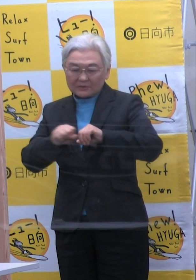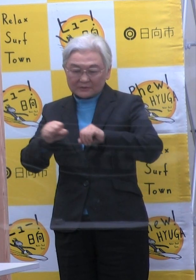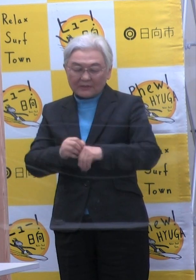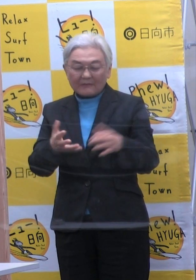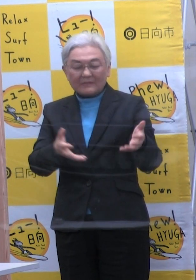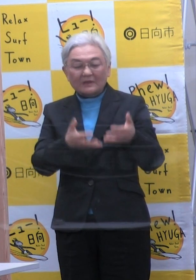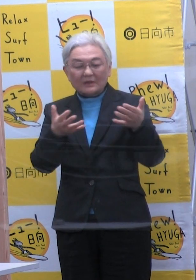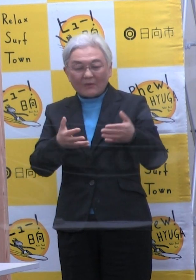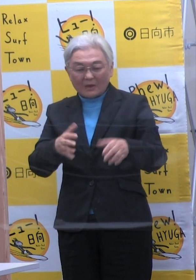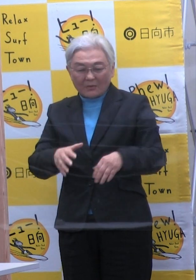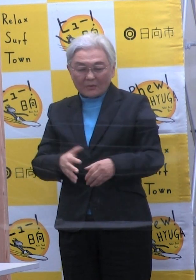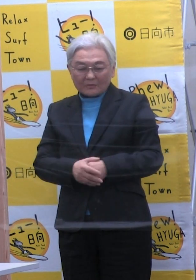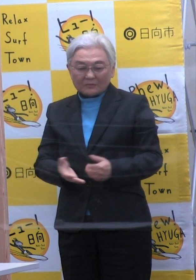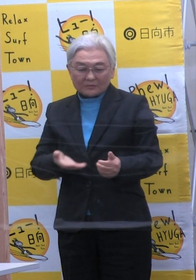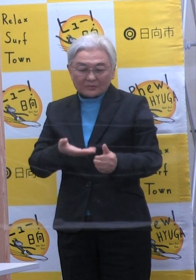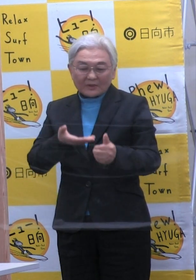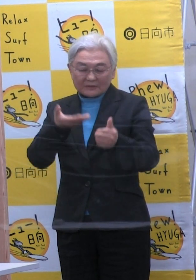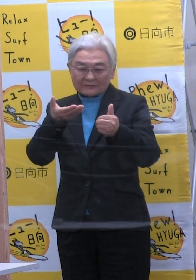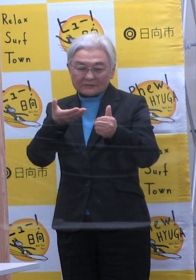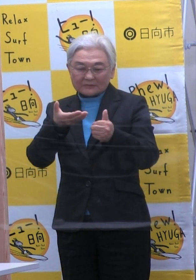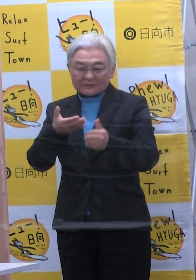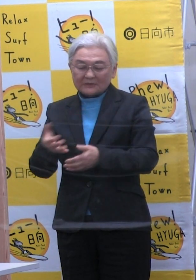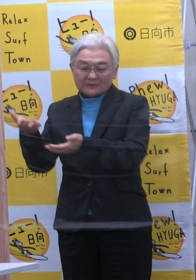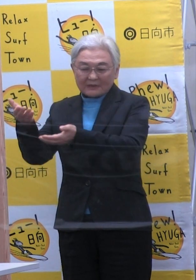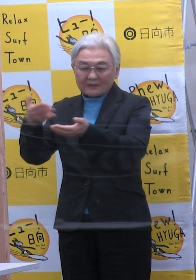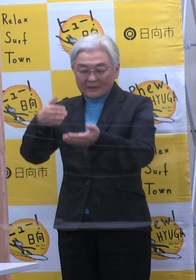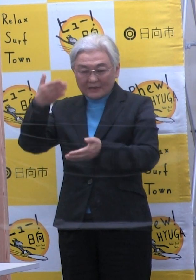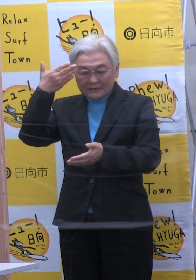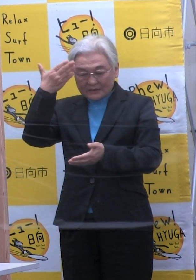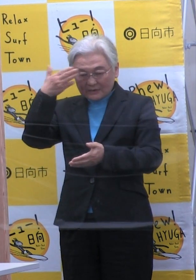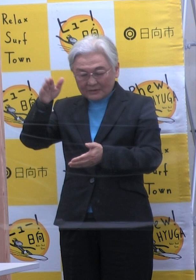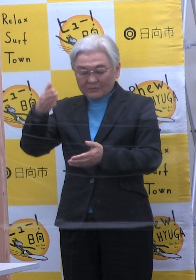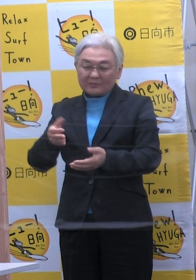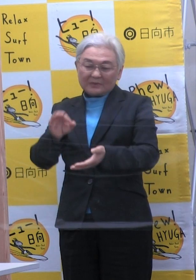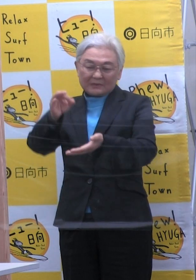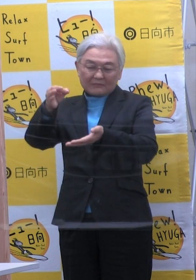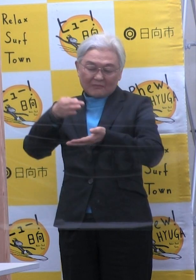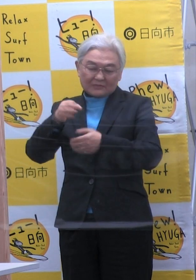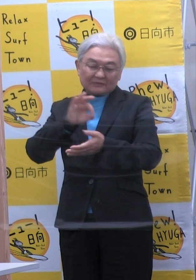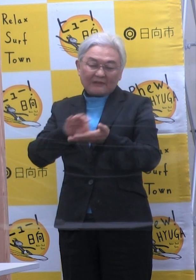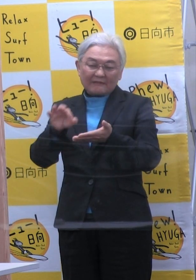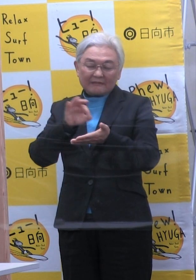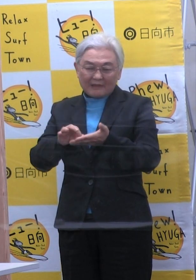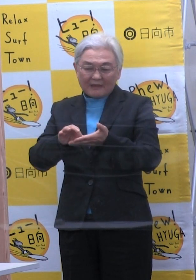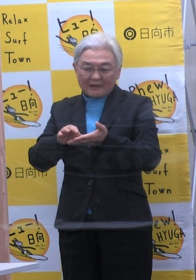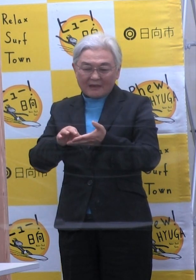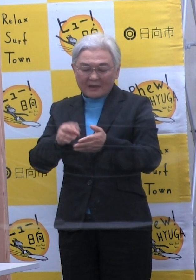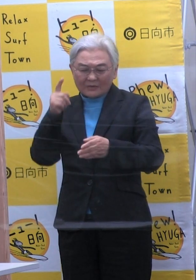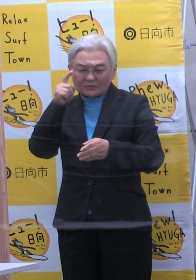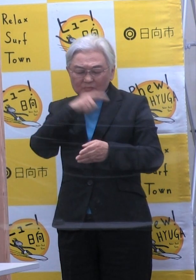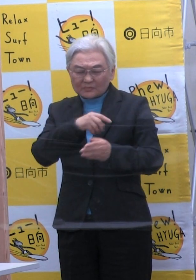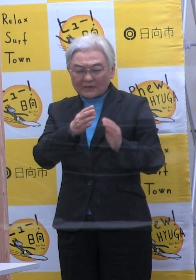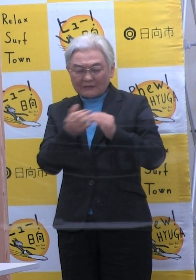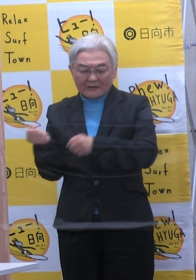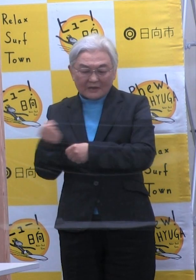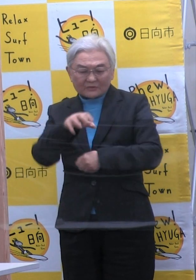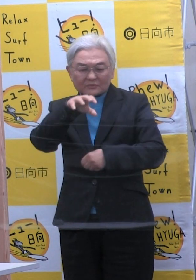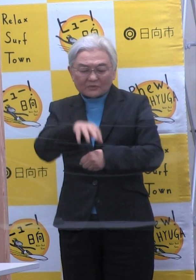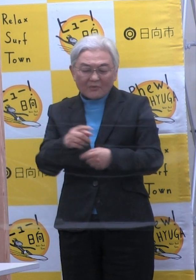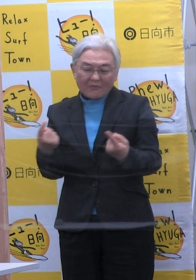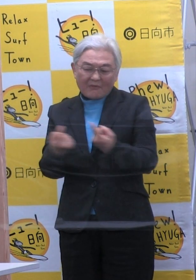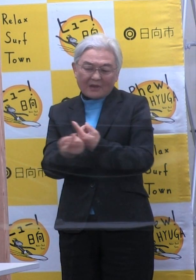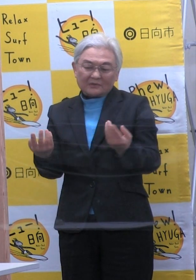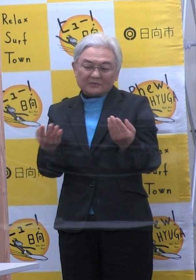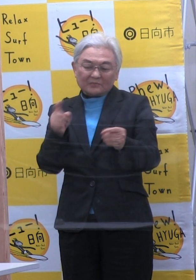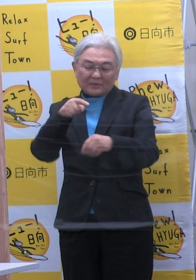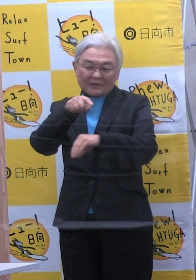済回復の取り組みとして、いただいた寄付金を活用しながら、老朽化した野球場の改修に向け